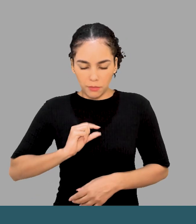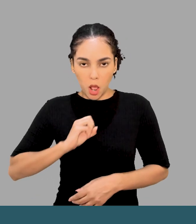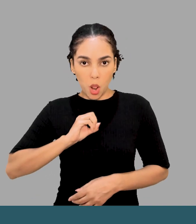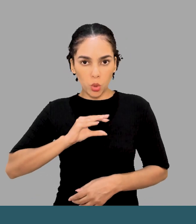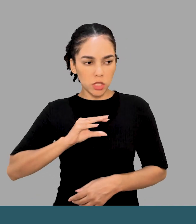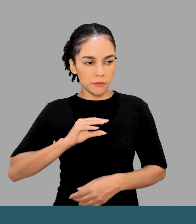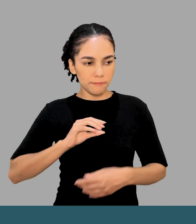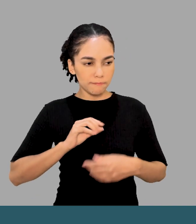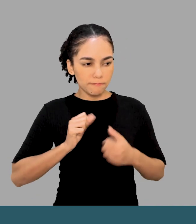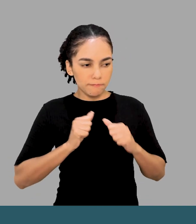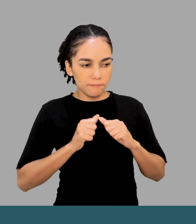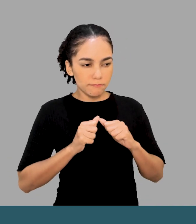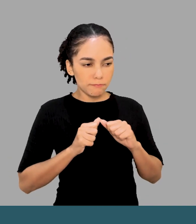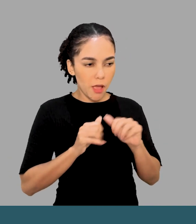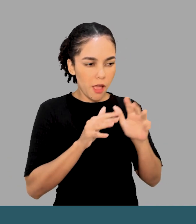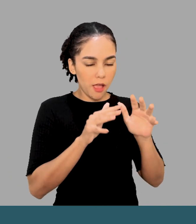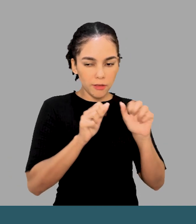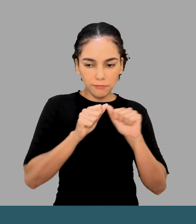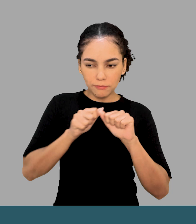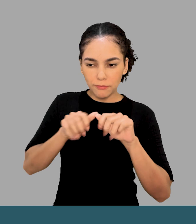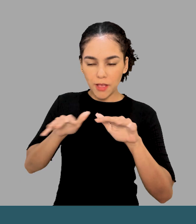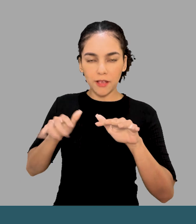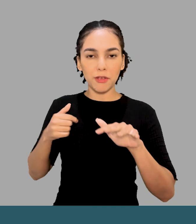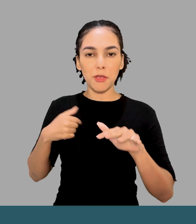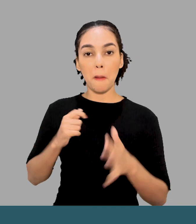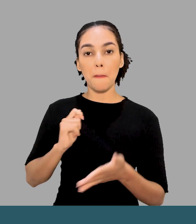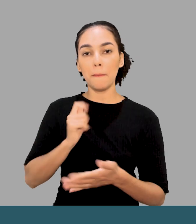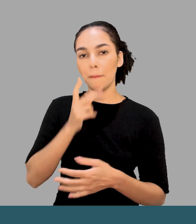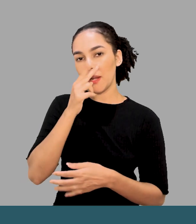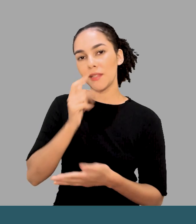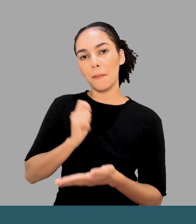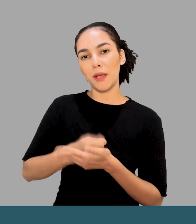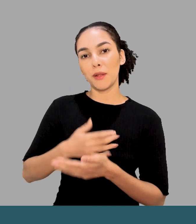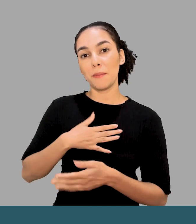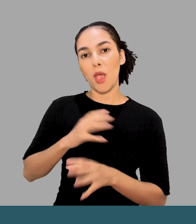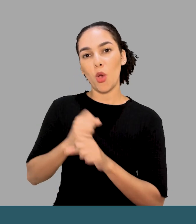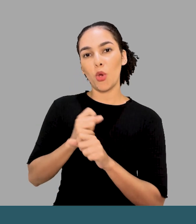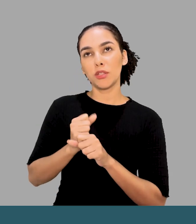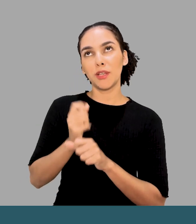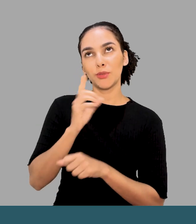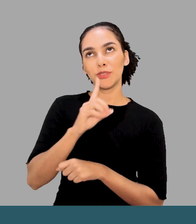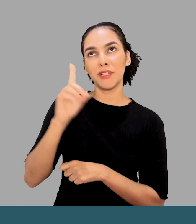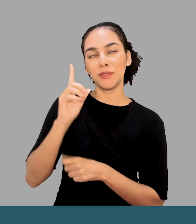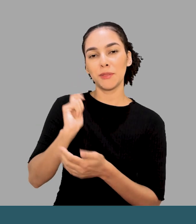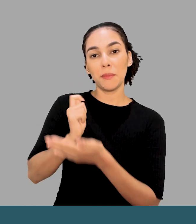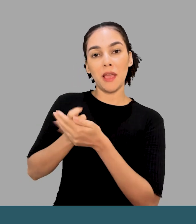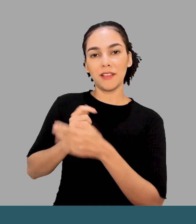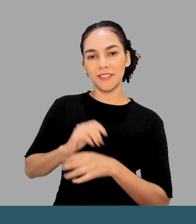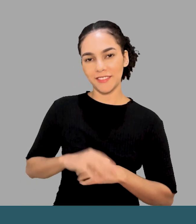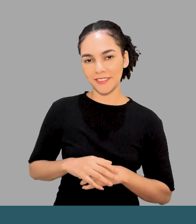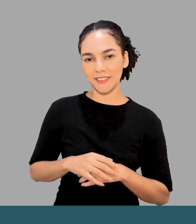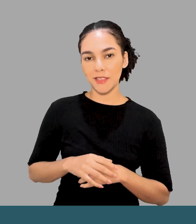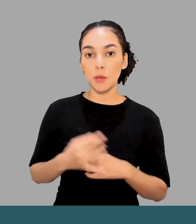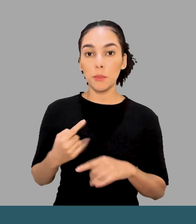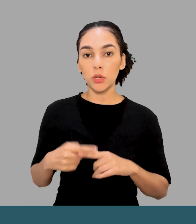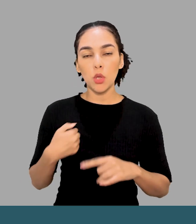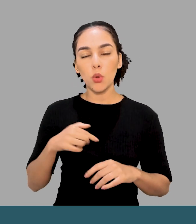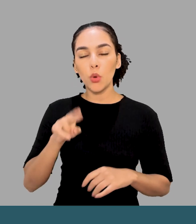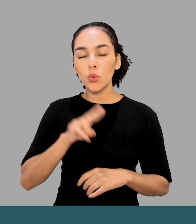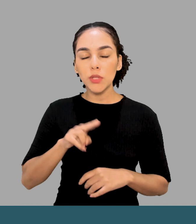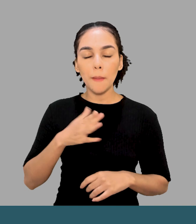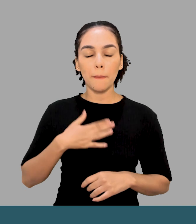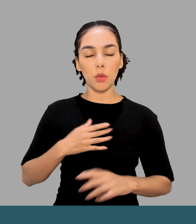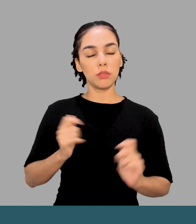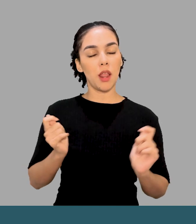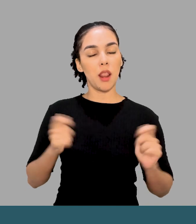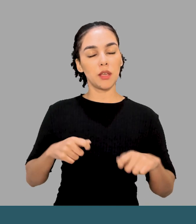a não-luz do ambiente, eu estou pagando a minha conta com Deus. Quando é que eu pago a minha conta? Quando eu começo a utilizar o meu talento e